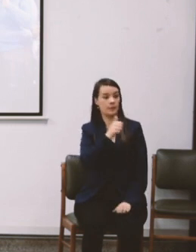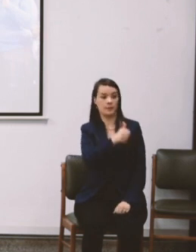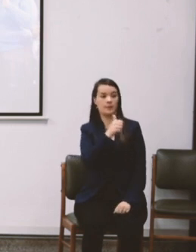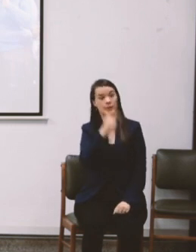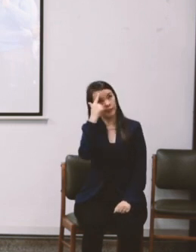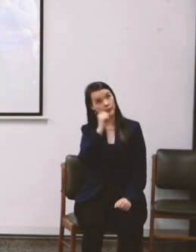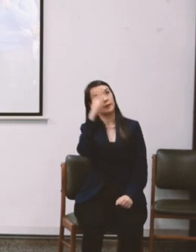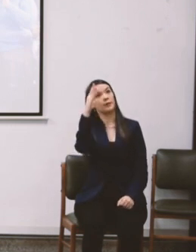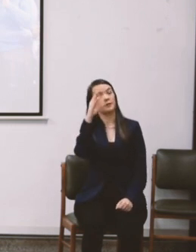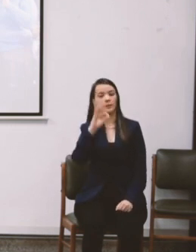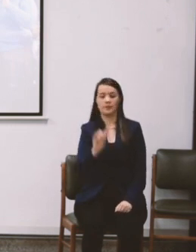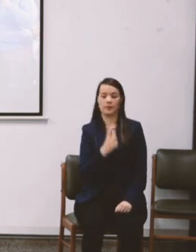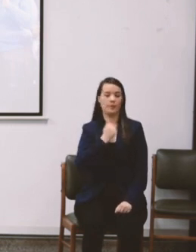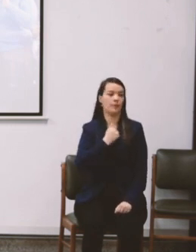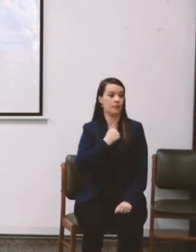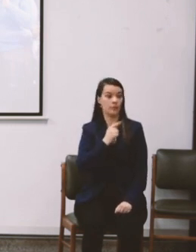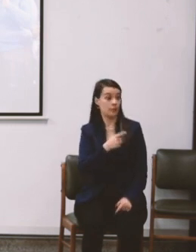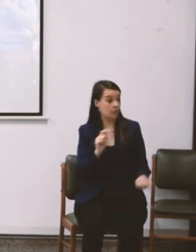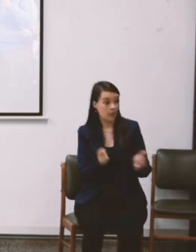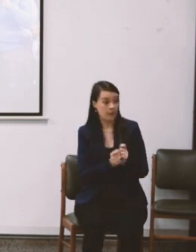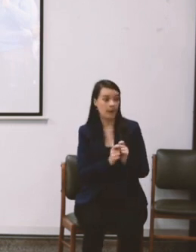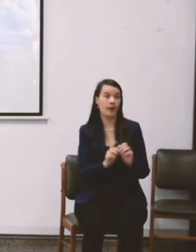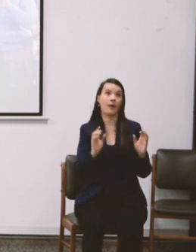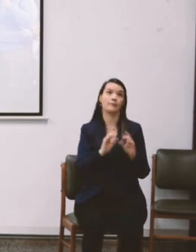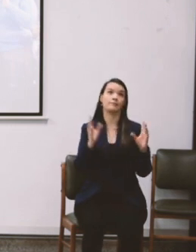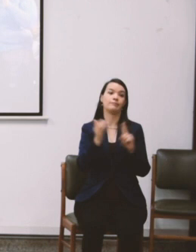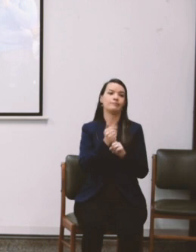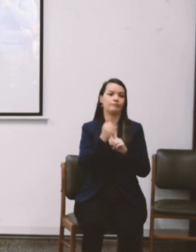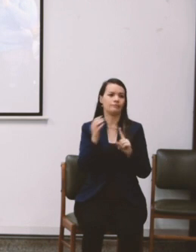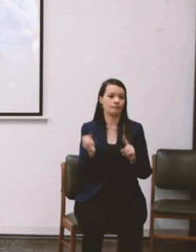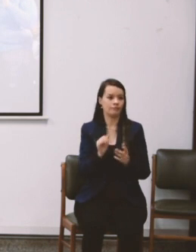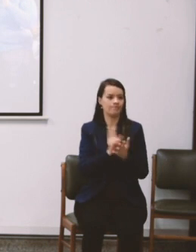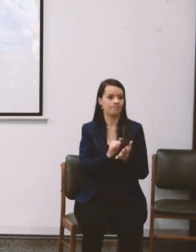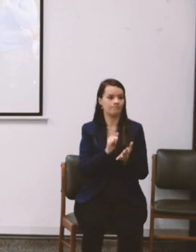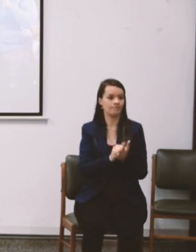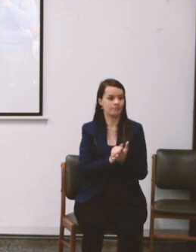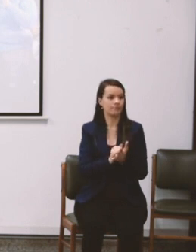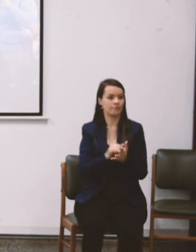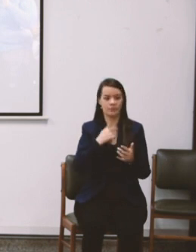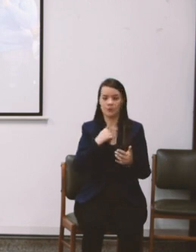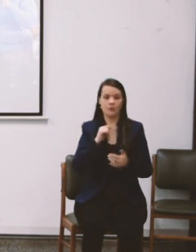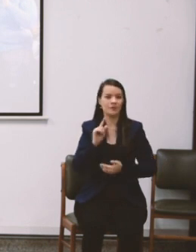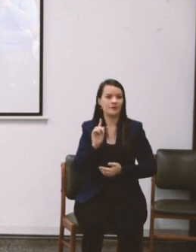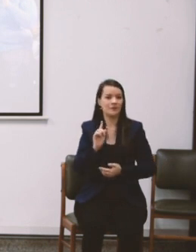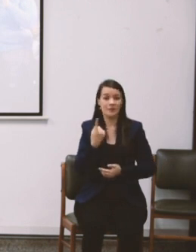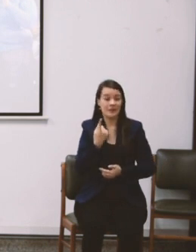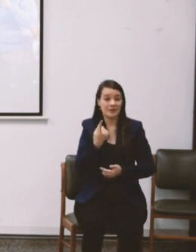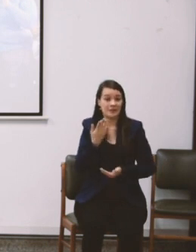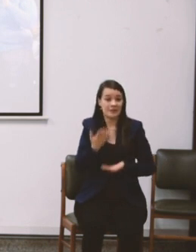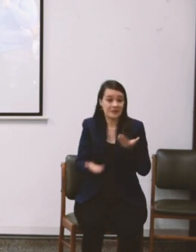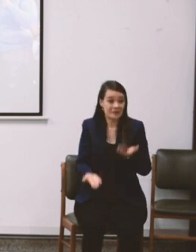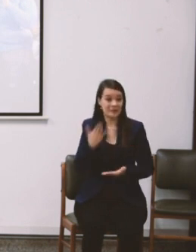mismo, es que eso va primero en ti, es que si tú no cambias, ¿cierto? Y es también algo que no depende de mí tampoco,